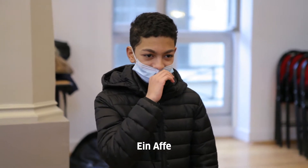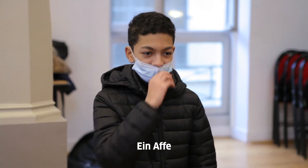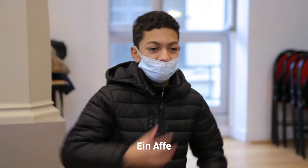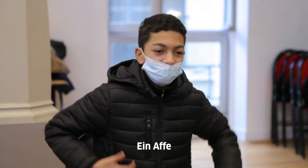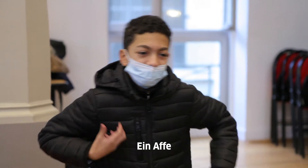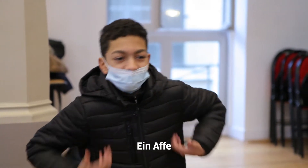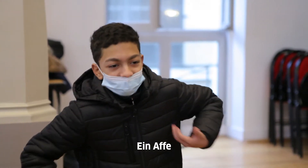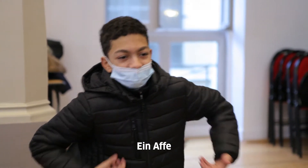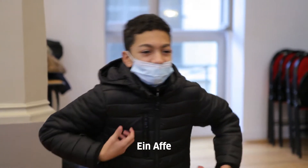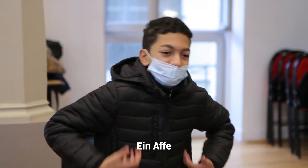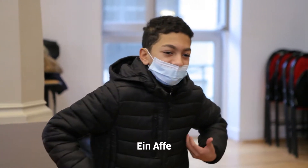Ça change.